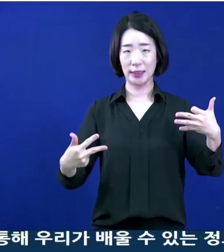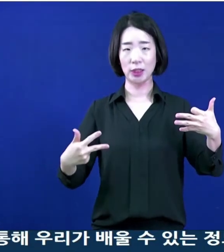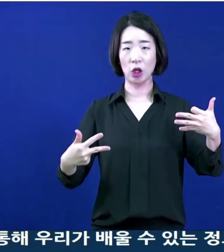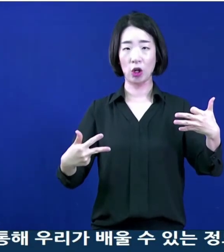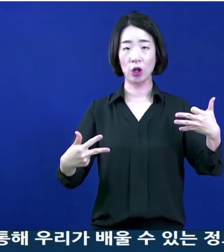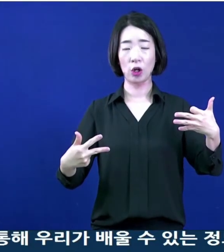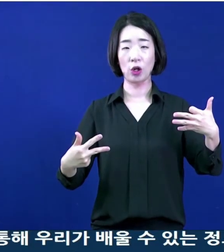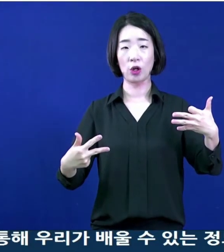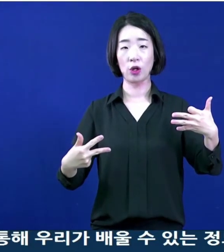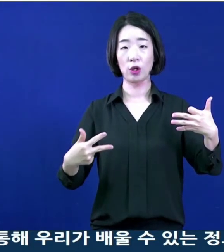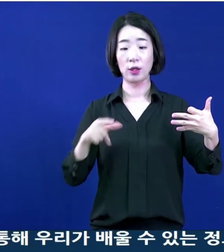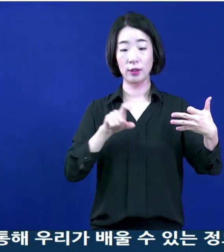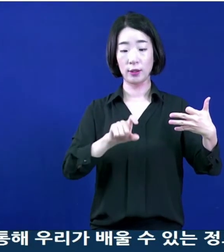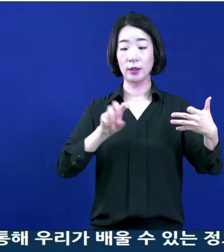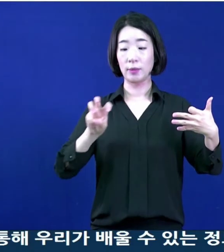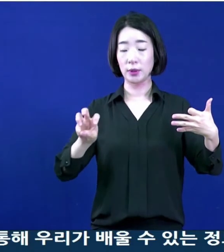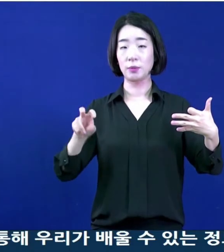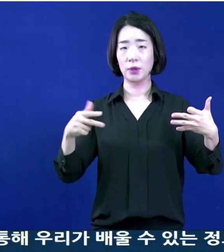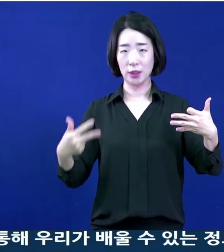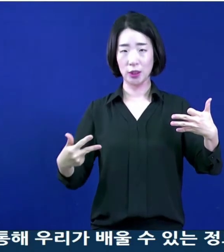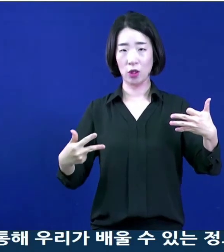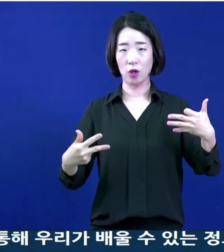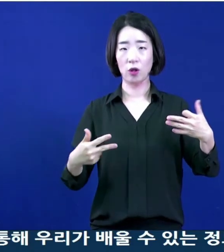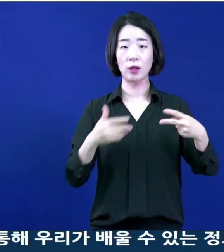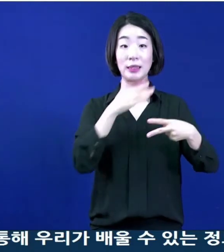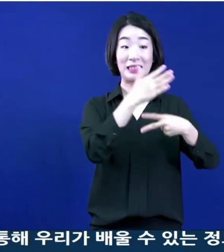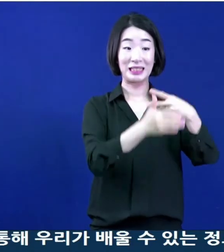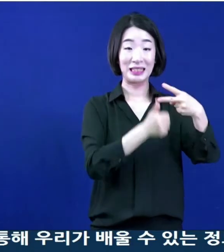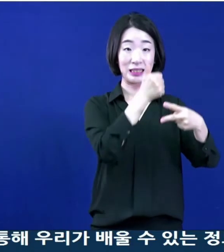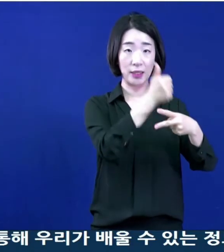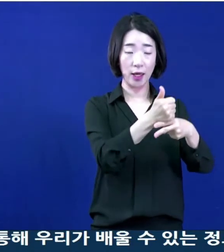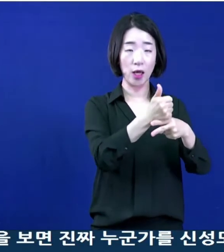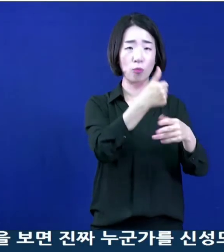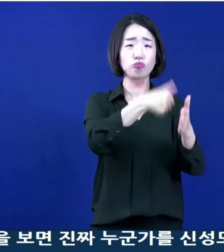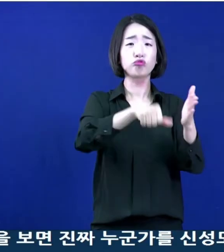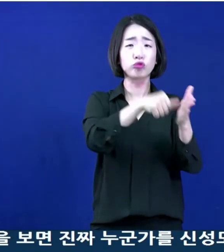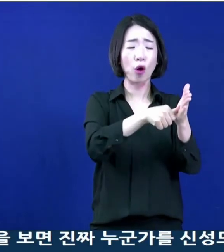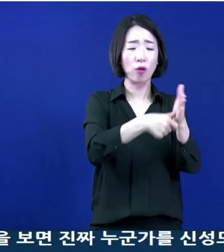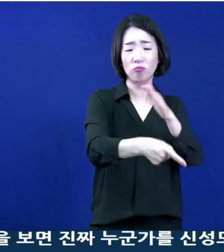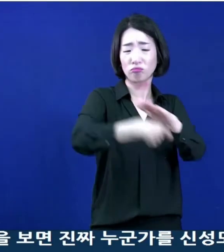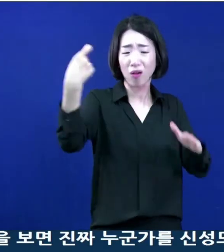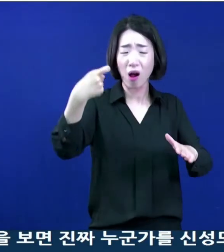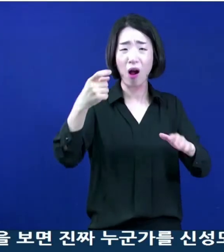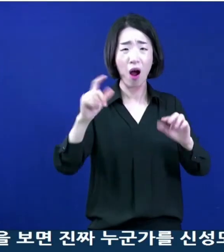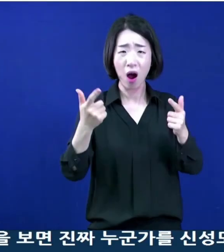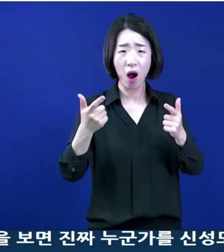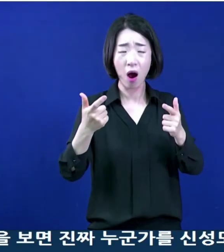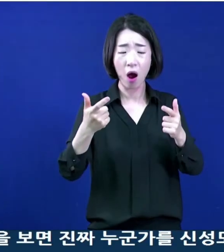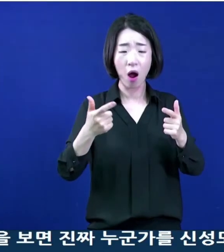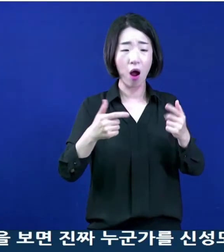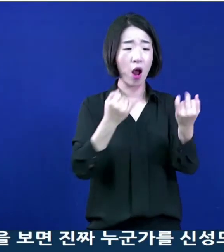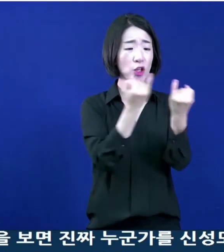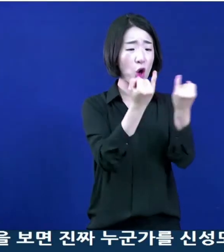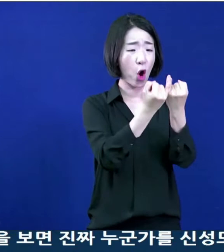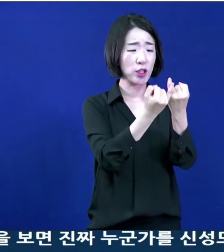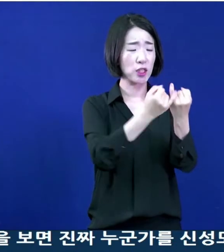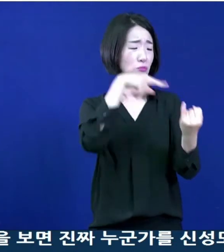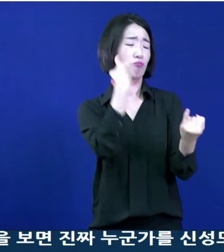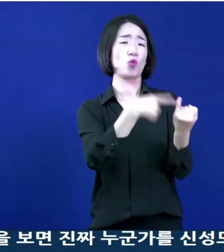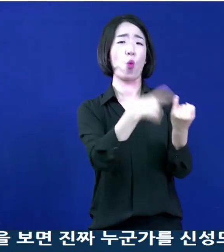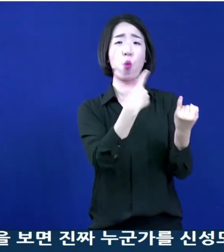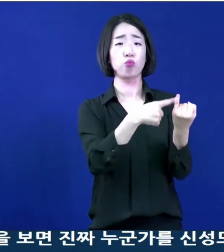확인하십시다. 읽겠습니다. 신전의 물건을 도둑질하지도 아니하였고 우리 여신을